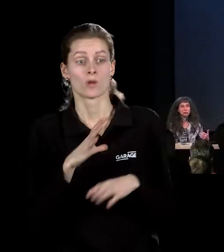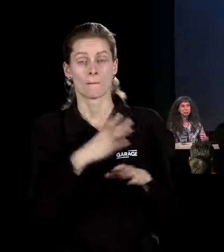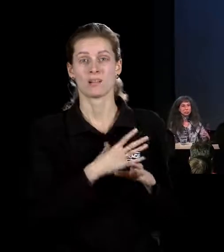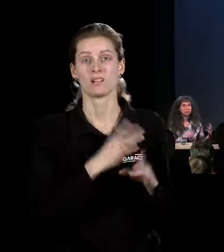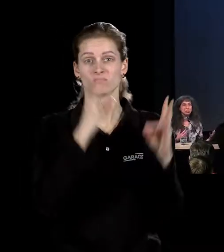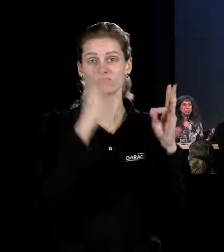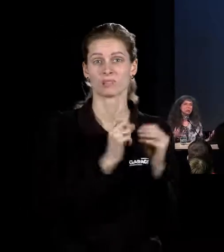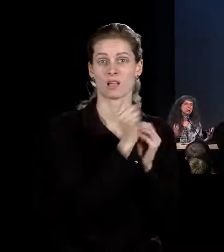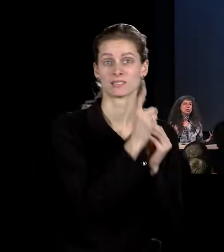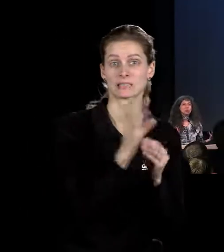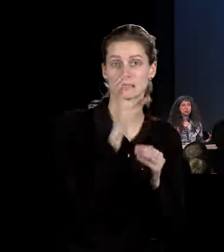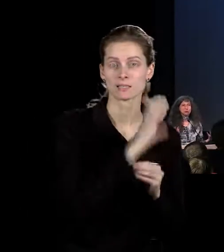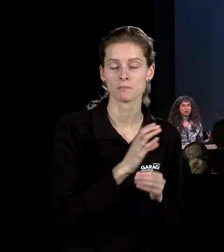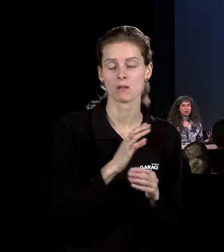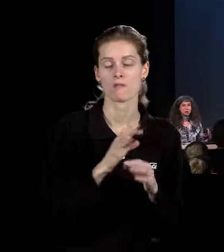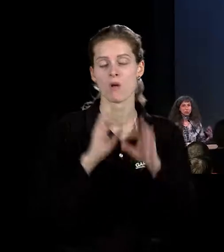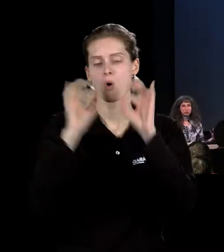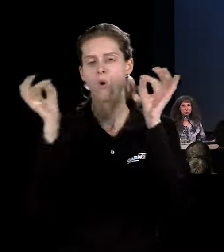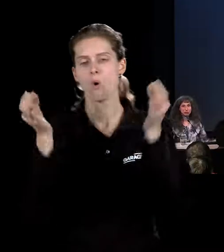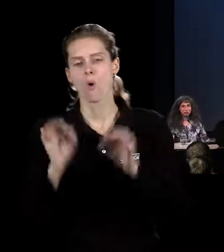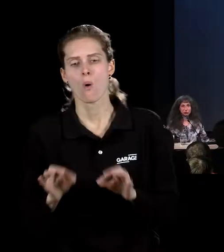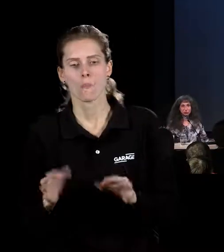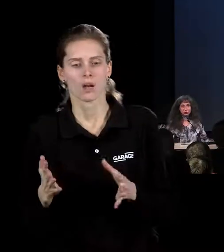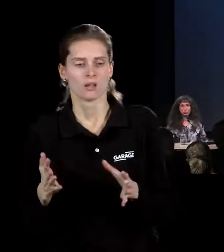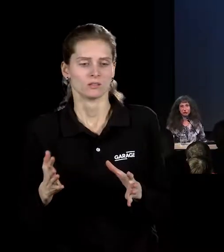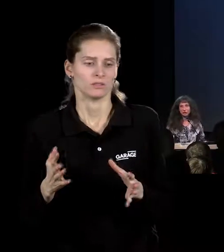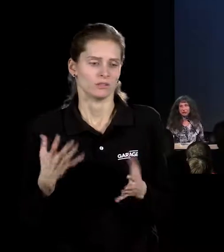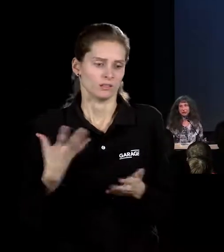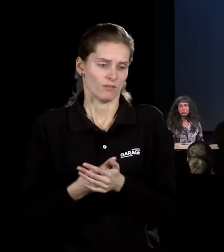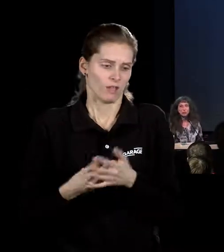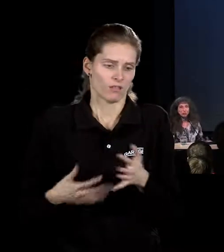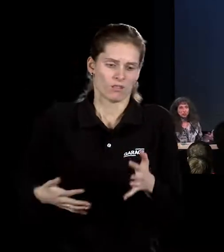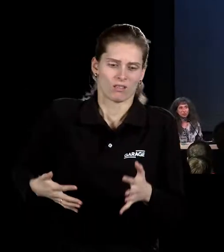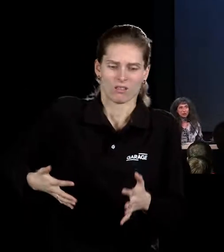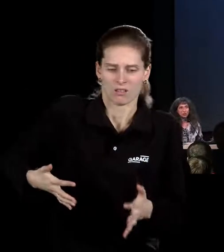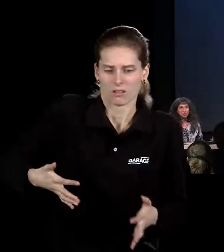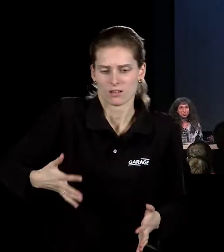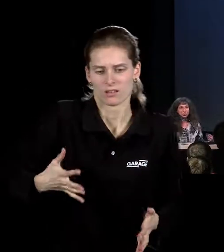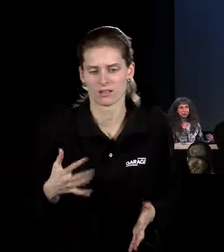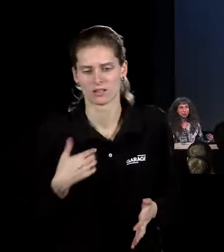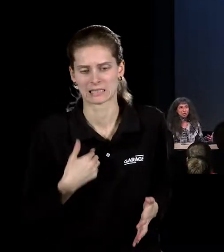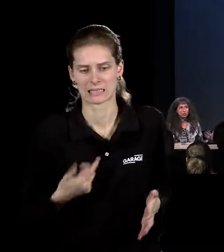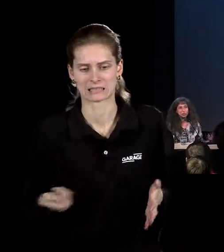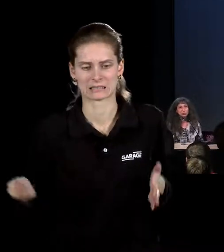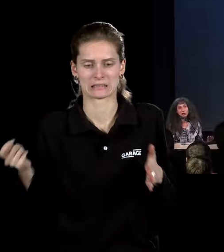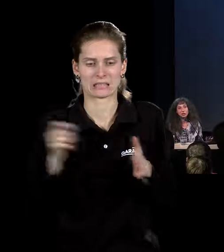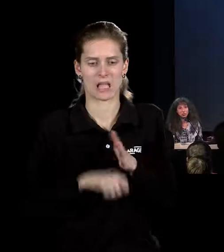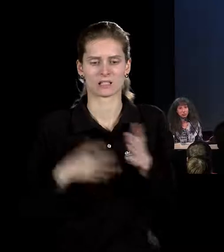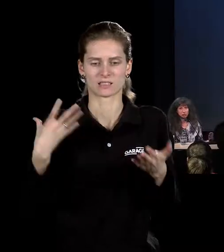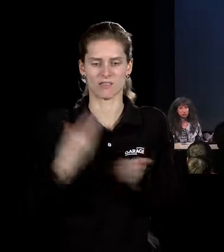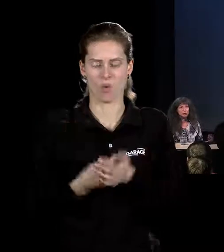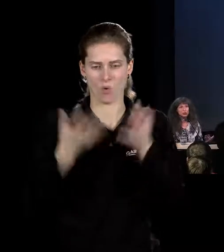образ этого беспомощного, закованного в своей мускулатуре, закованного в своем теле супергероя, это